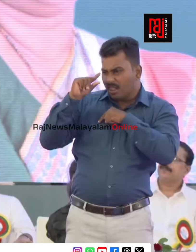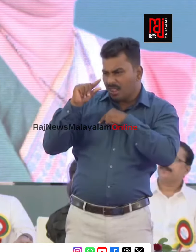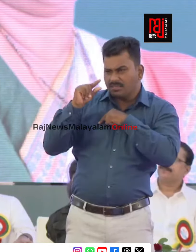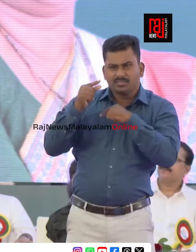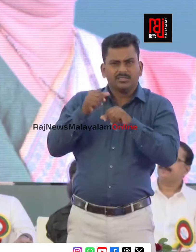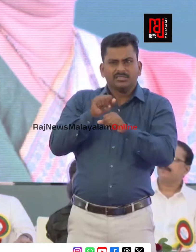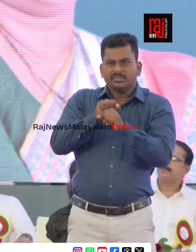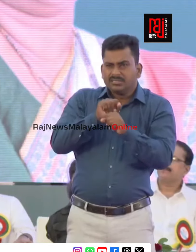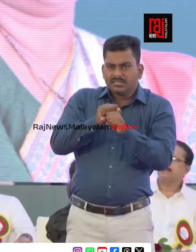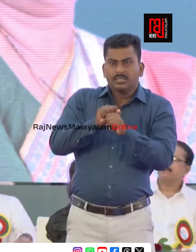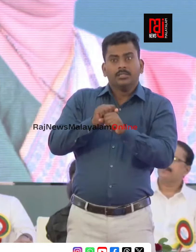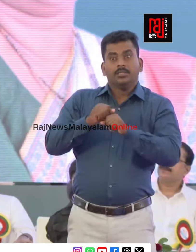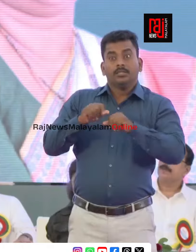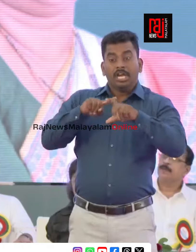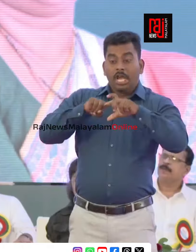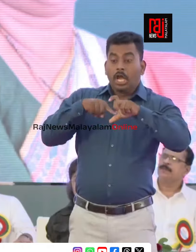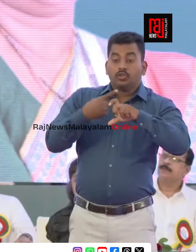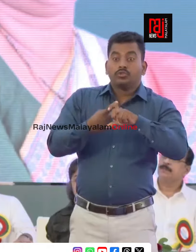പ്രത്യേക വിദ്യാഭ്യാസ പരിപാടികൾ,